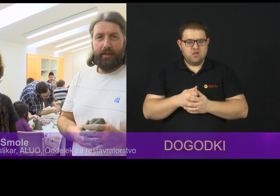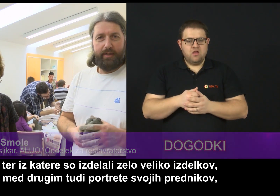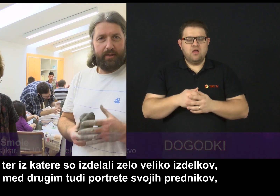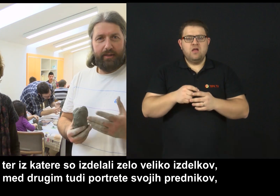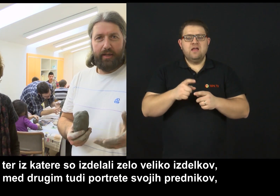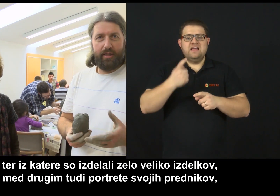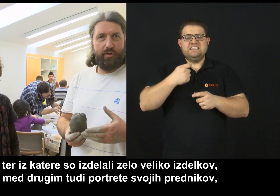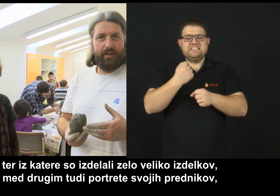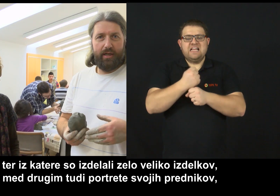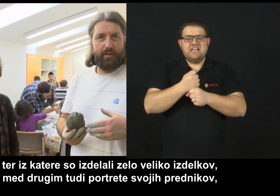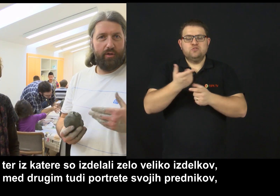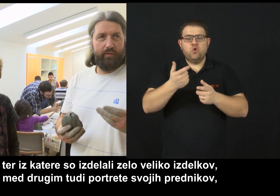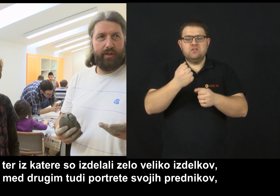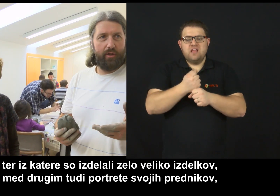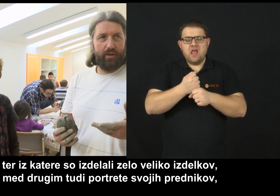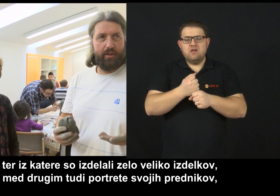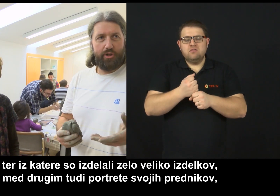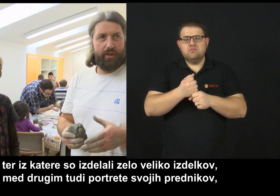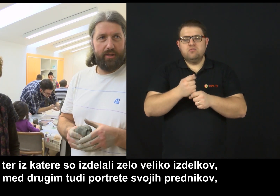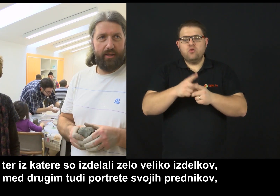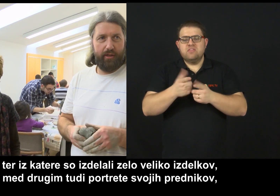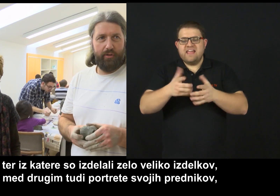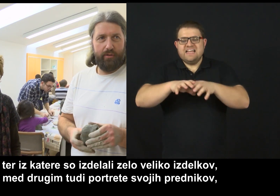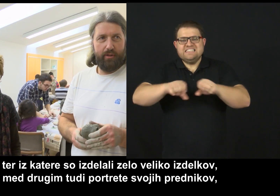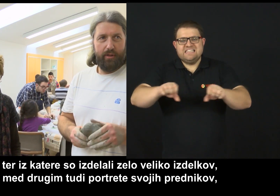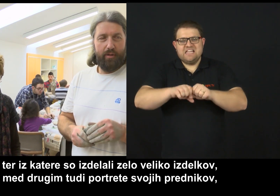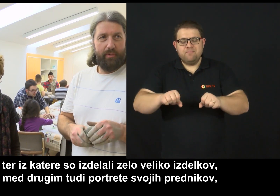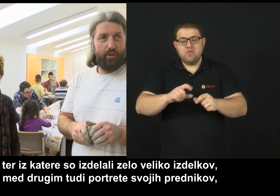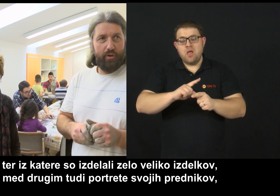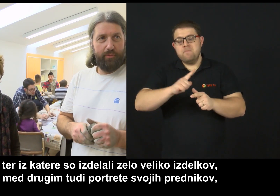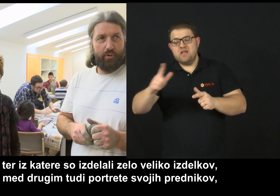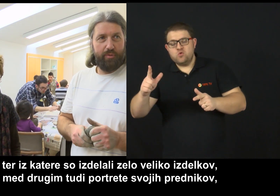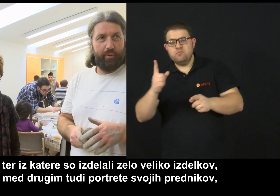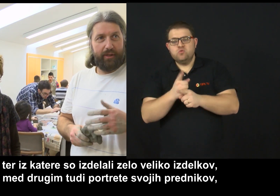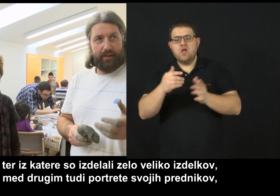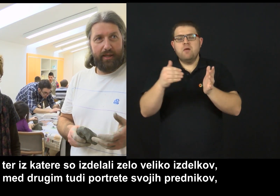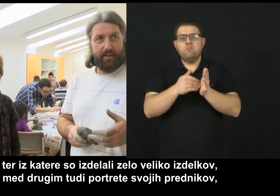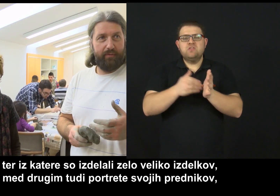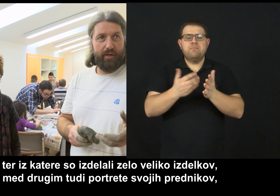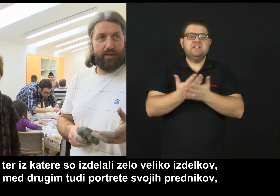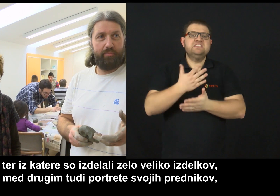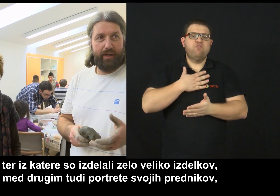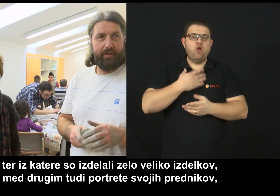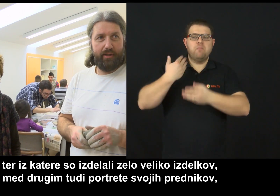in iz katerega so izdelali zelo veliko različnih izdelkov, med drugim tudi portrete svojih prednikov,